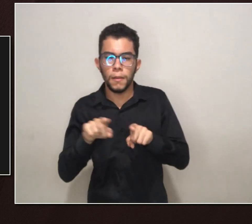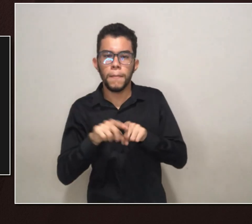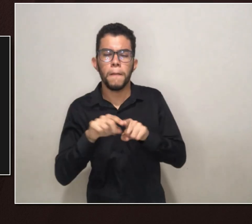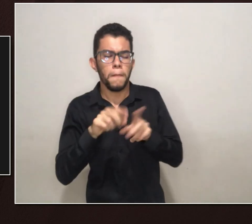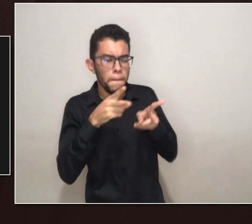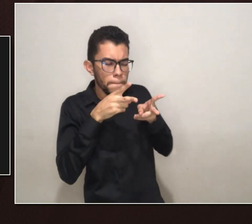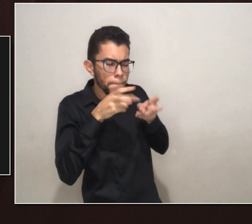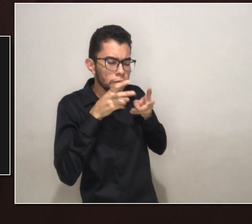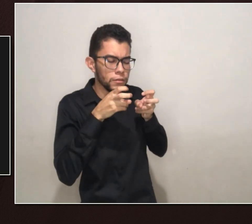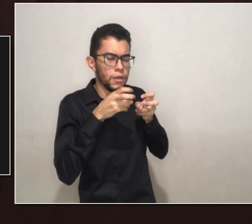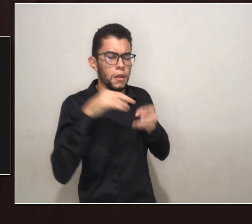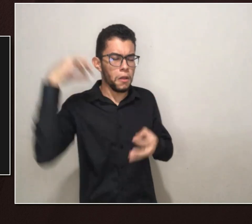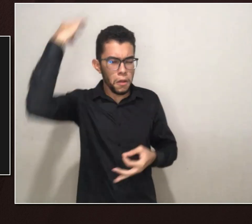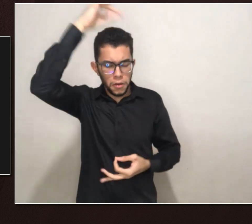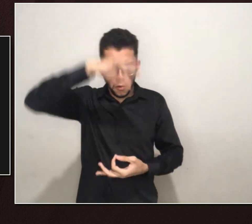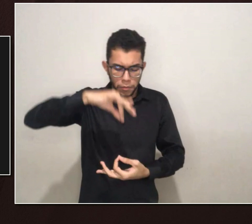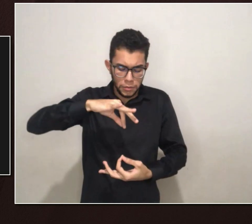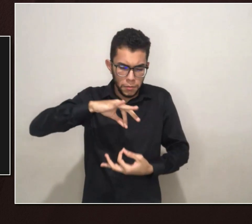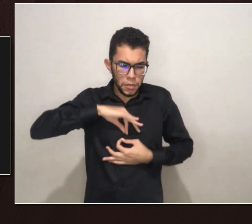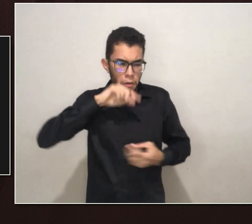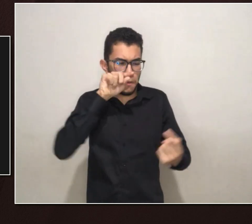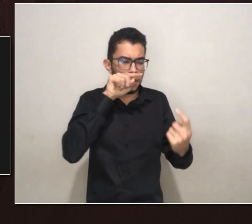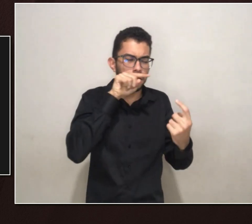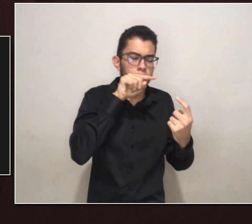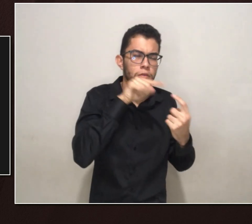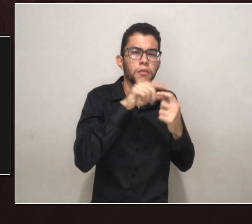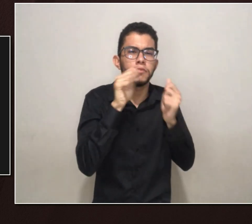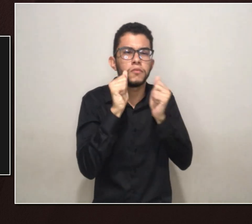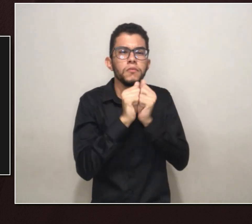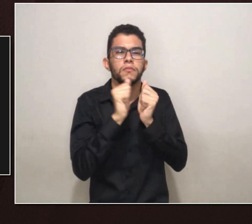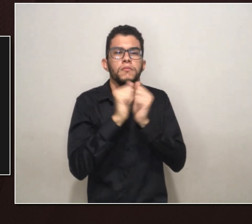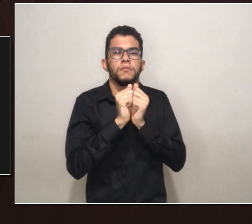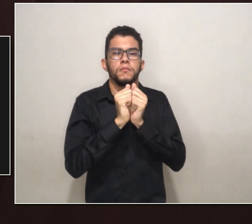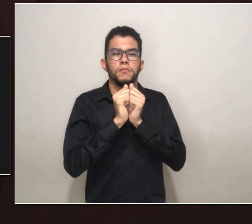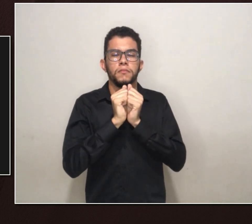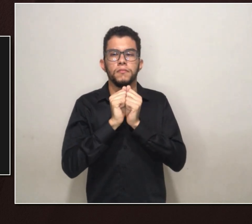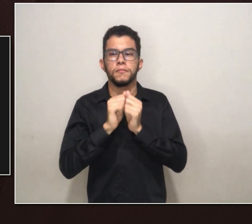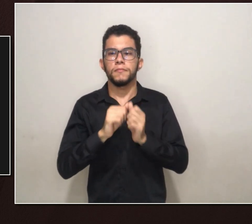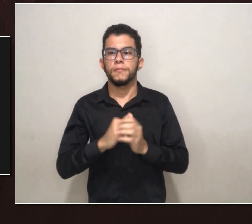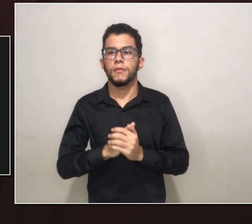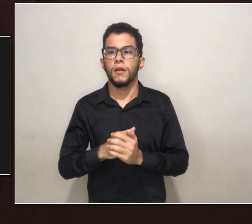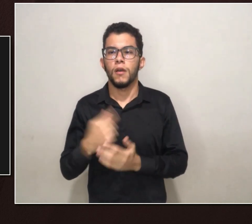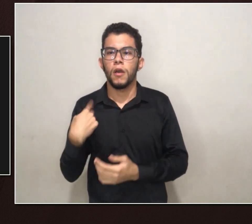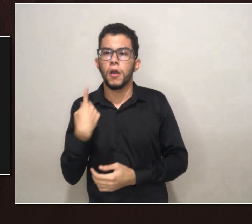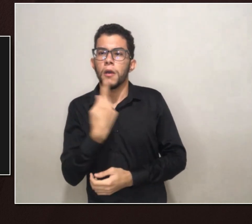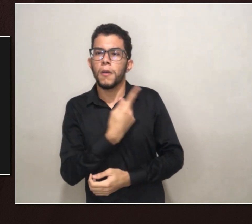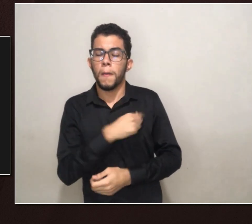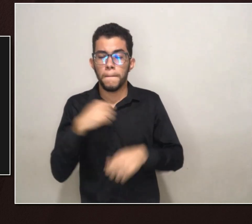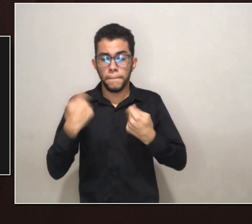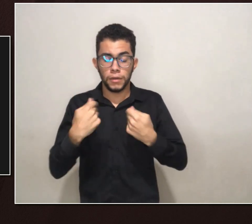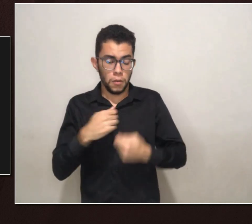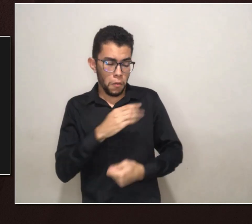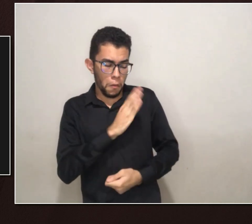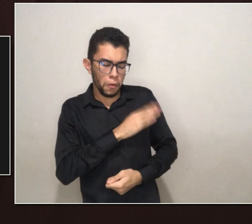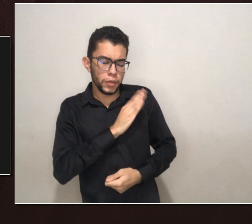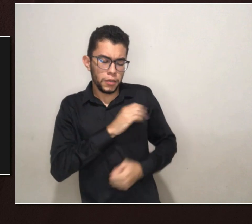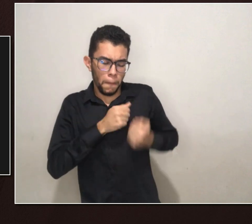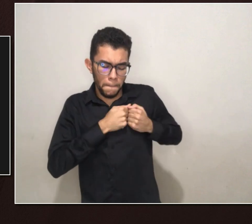en esta época. Entonces necesitamos tener un corazón abierto para poder oír la